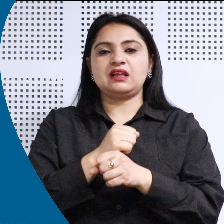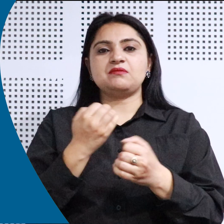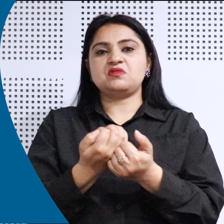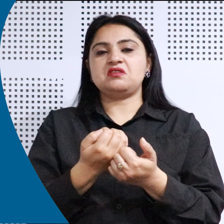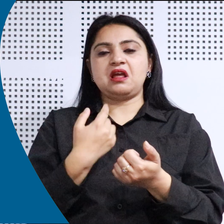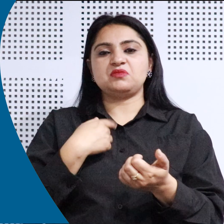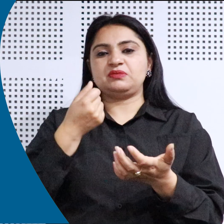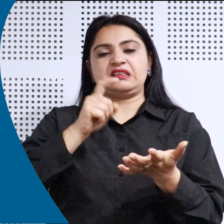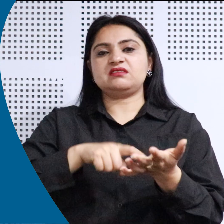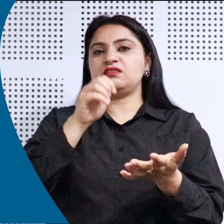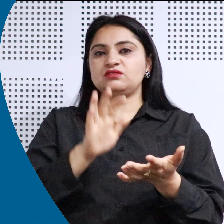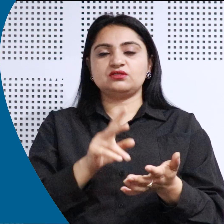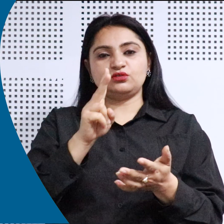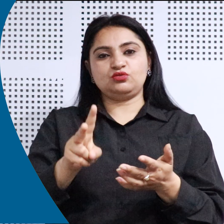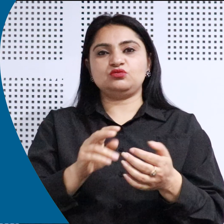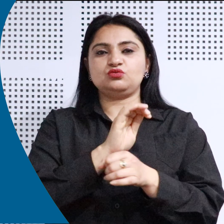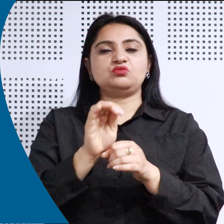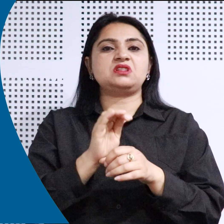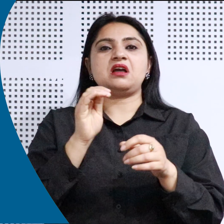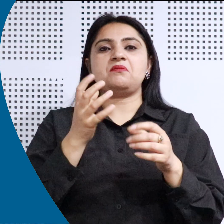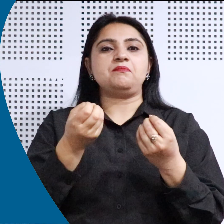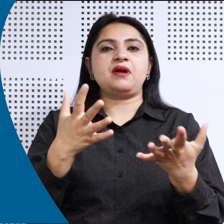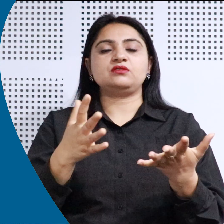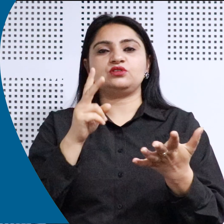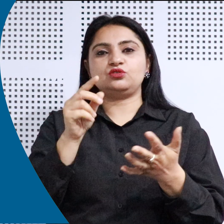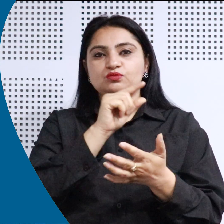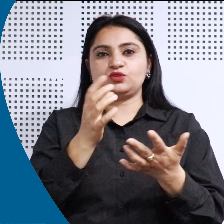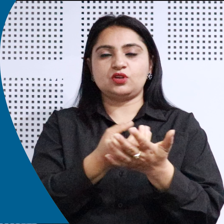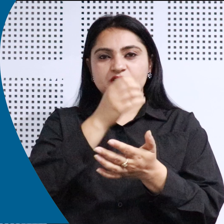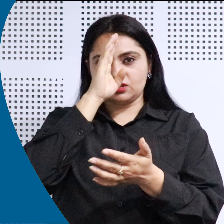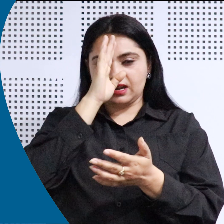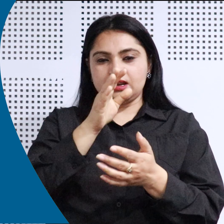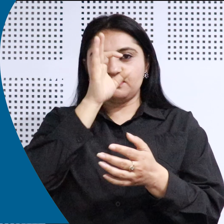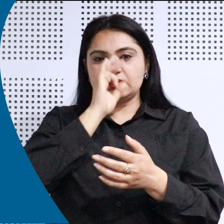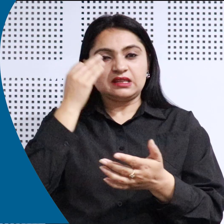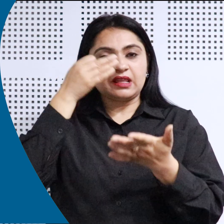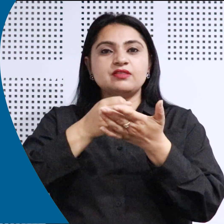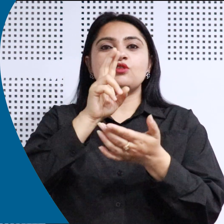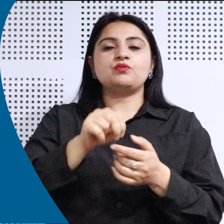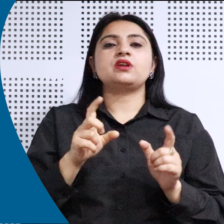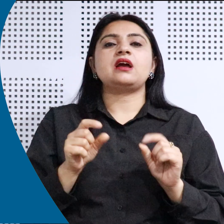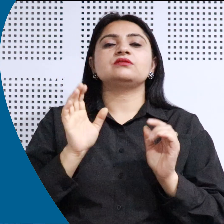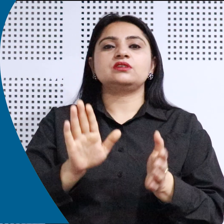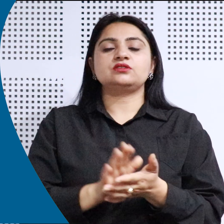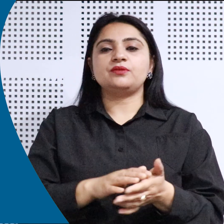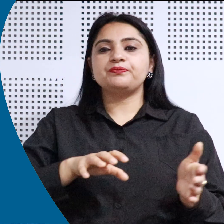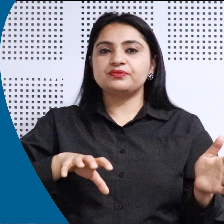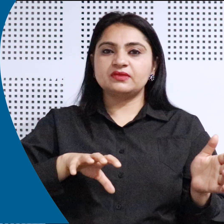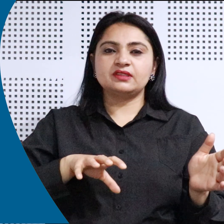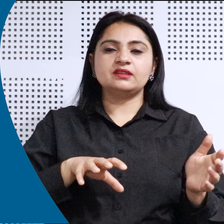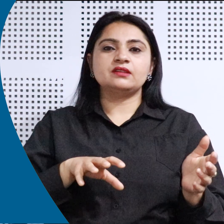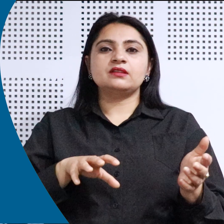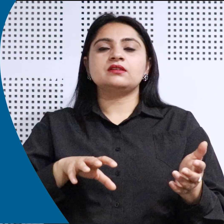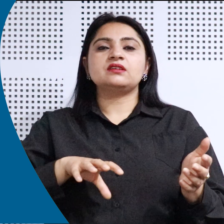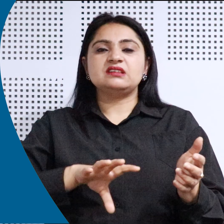दिन सक्दैनौँ। यो चाहिँ असुविधा भइरहेछ। यो विषयमा चाहिँ संघीय सरकारले चाहिँ विशेष गरी ध्यान दिनुपर्ने जरुरी देखिन्छ। स्थानीय सञ्चित कोष